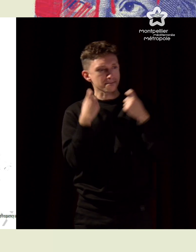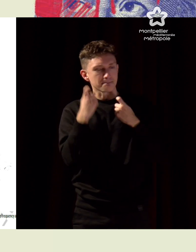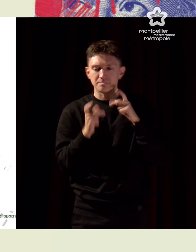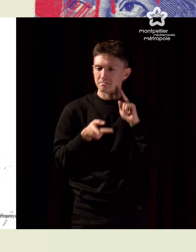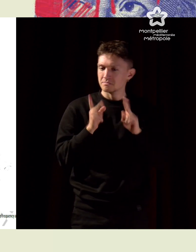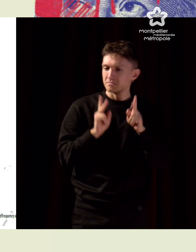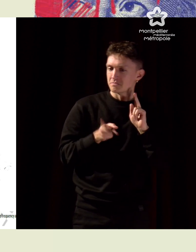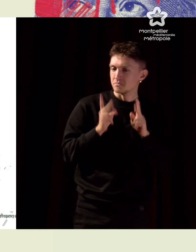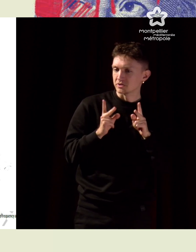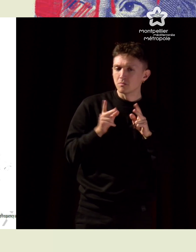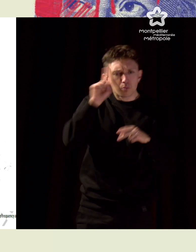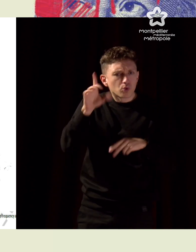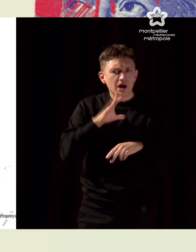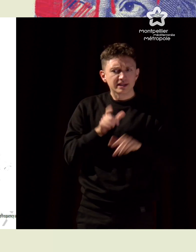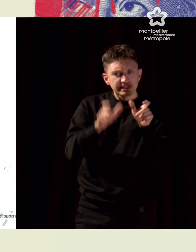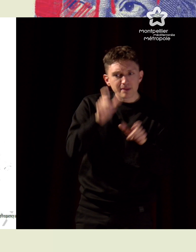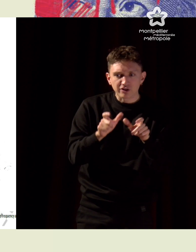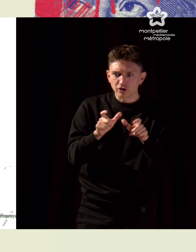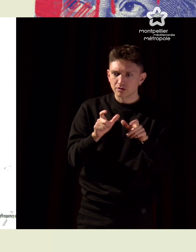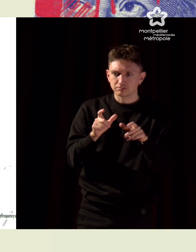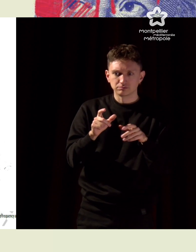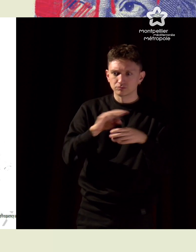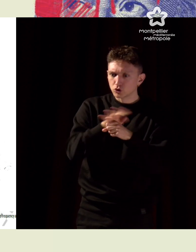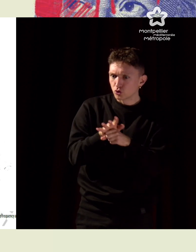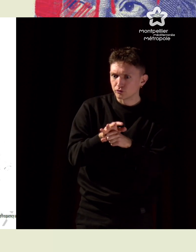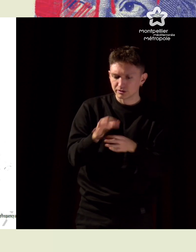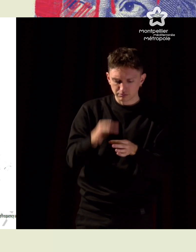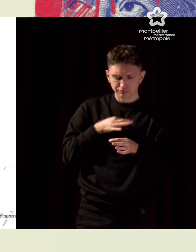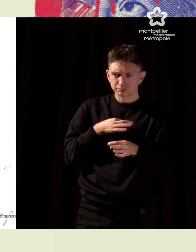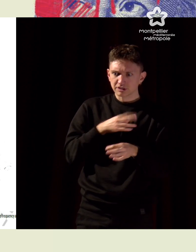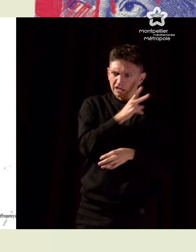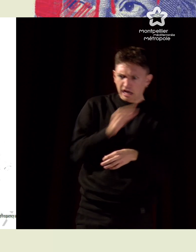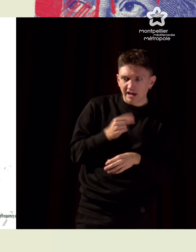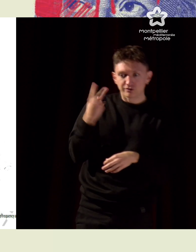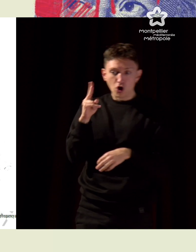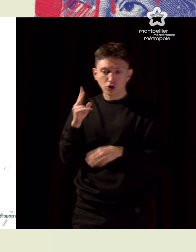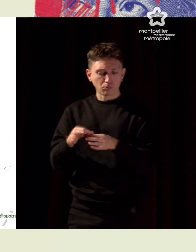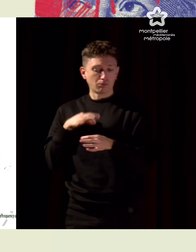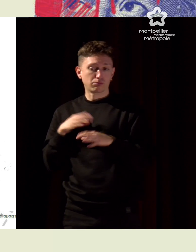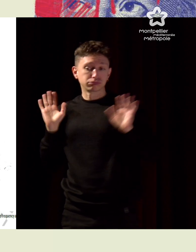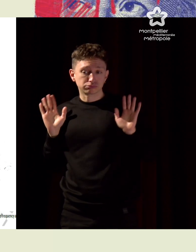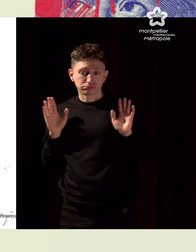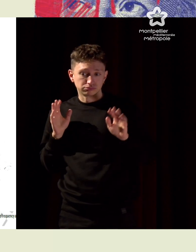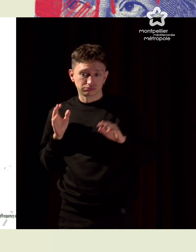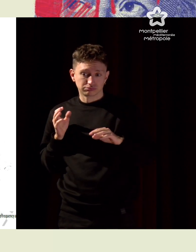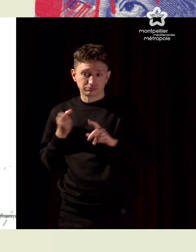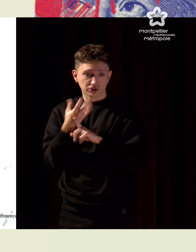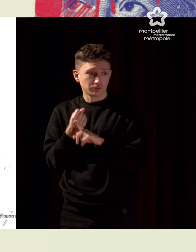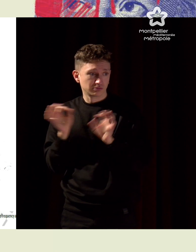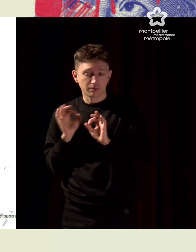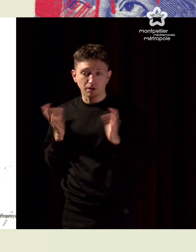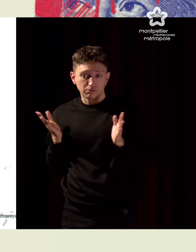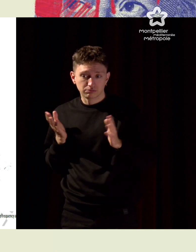développer des formes graves du Covid-19. Et ils ont trouvé certains facteurs génétiques impliqués là-dedans qui font